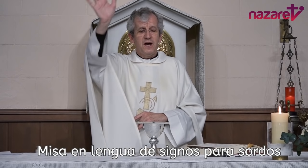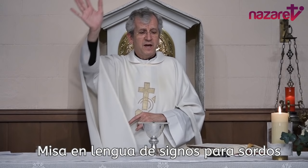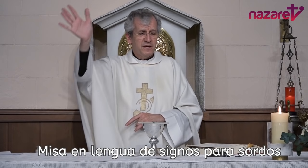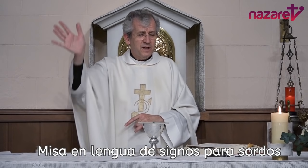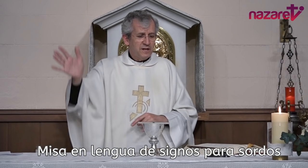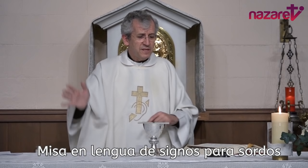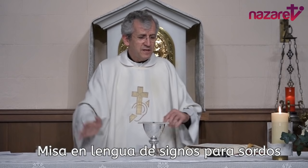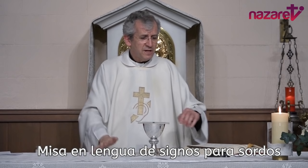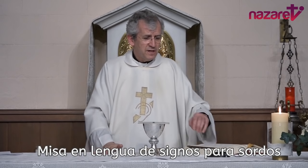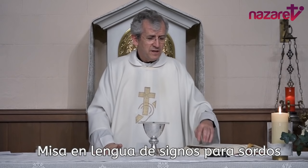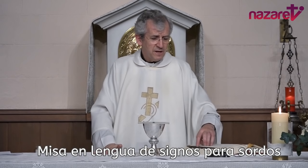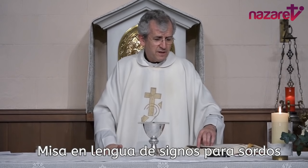Hosana en el